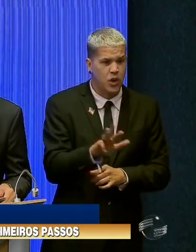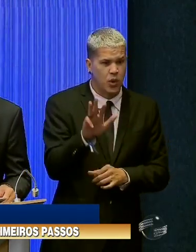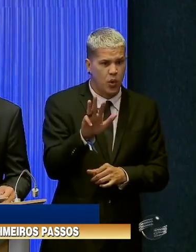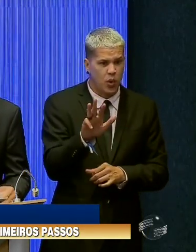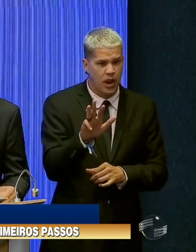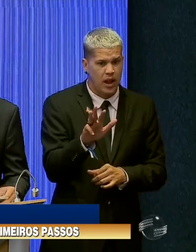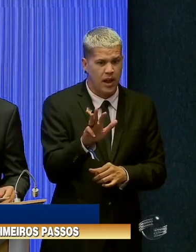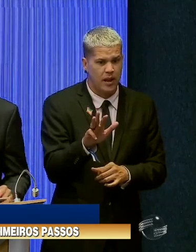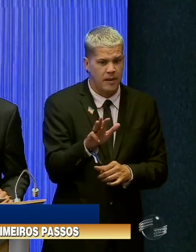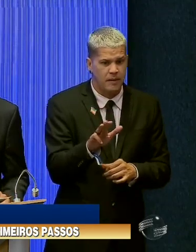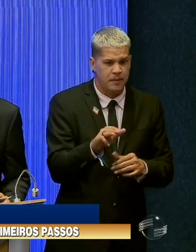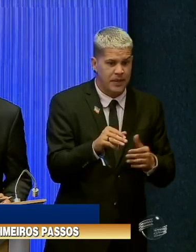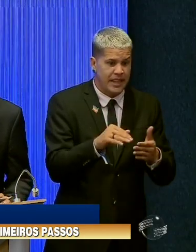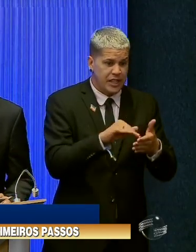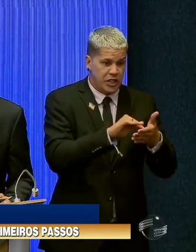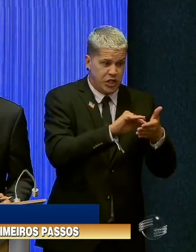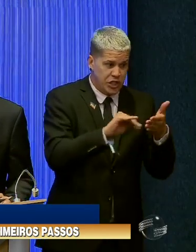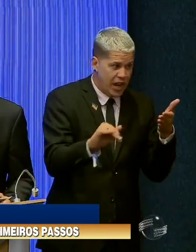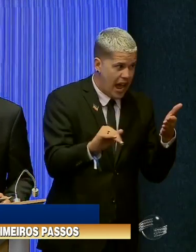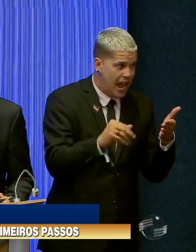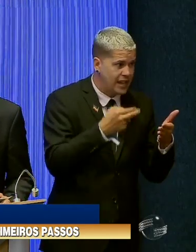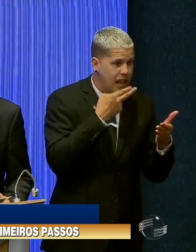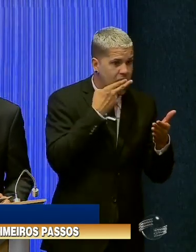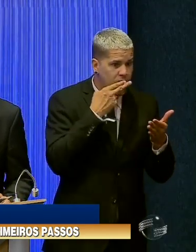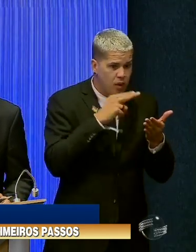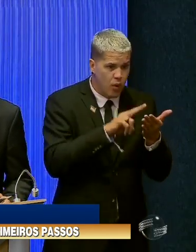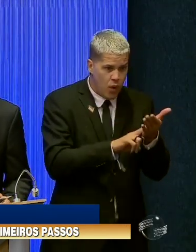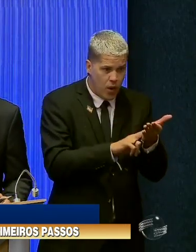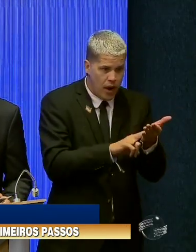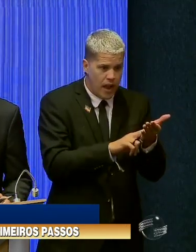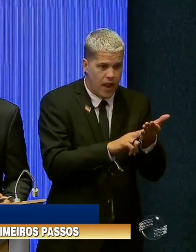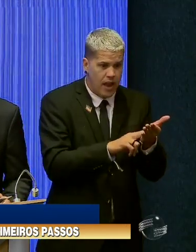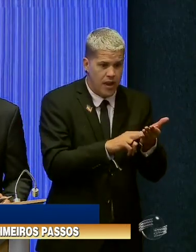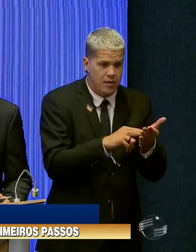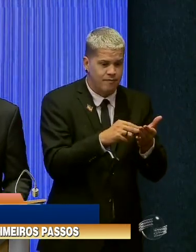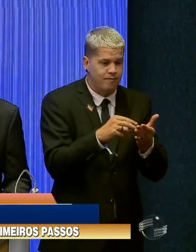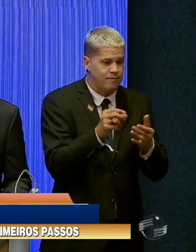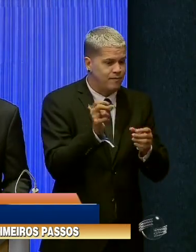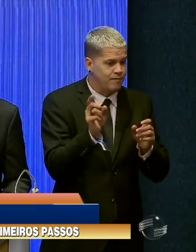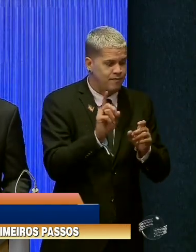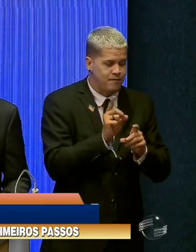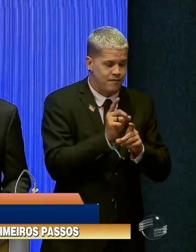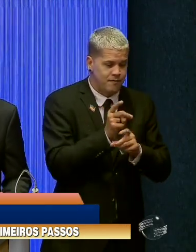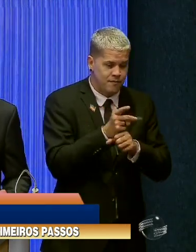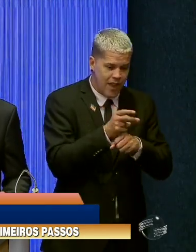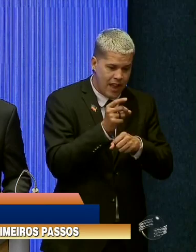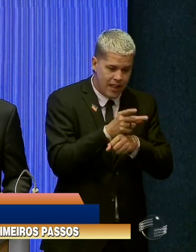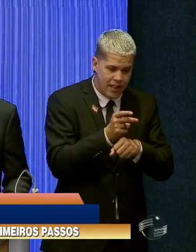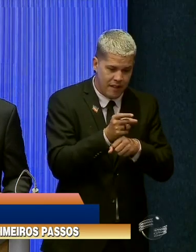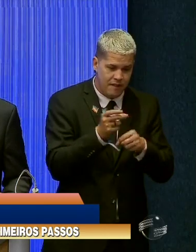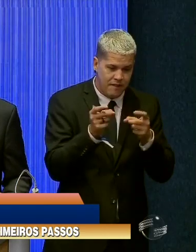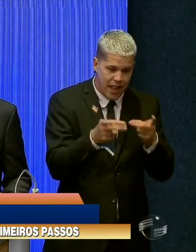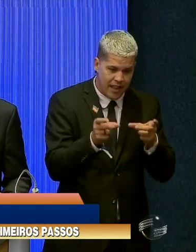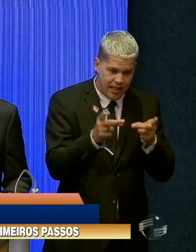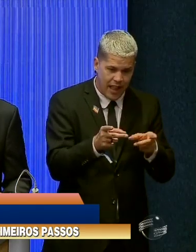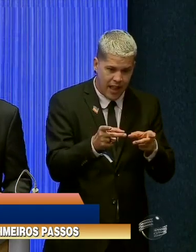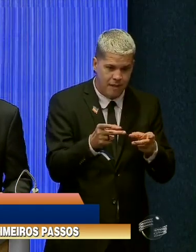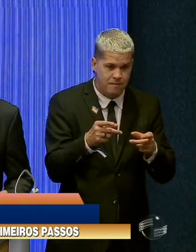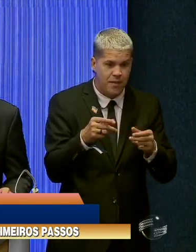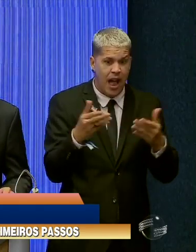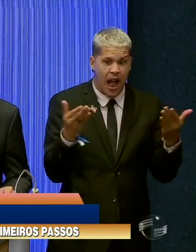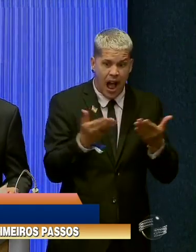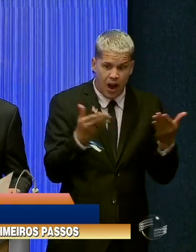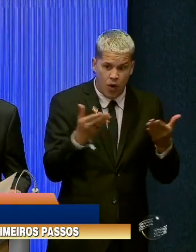retirada dos Correios do Plano Nacional de Desestatização. A intenção e a meta é reforçar